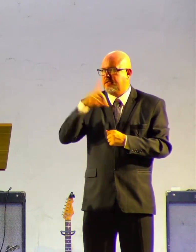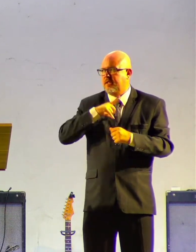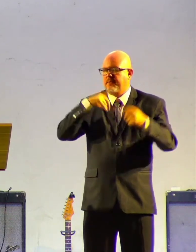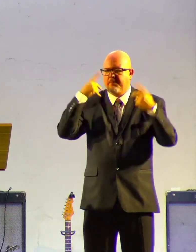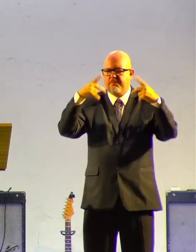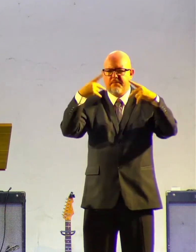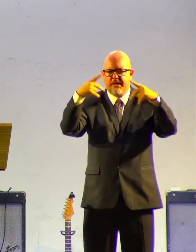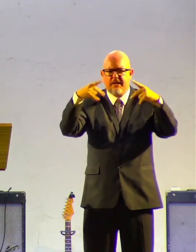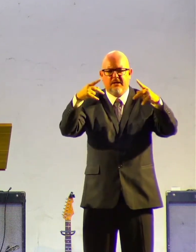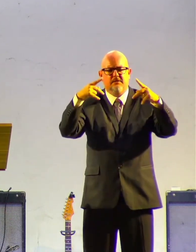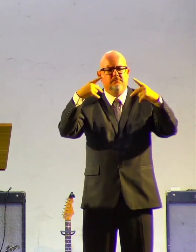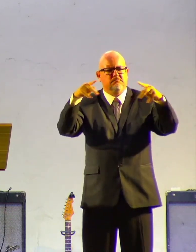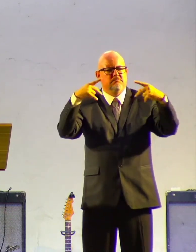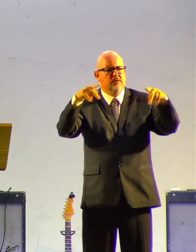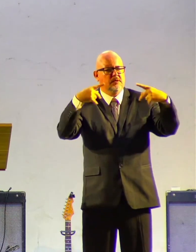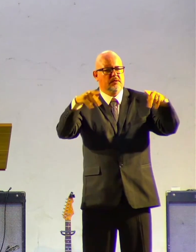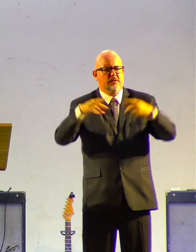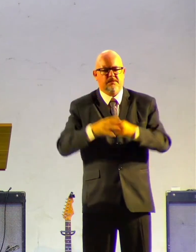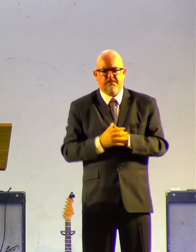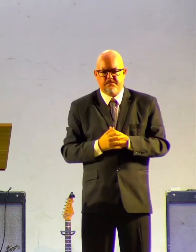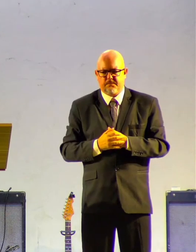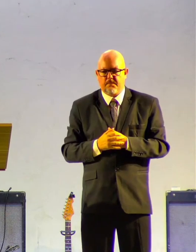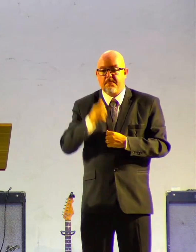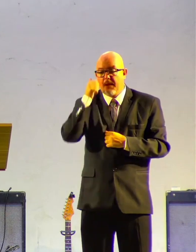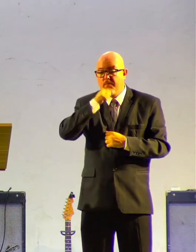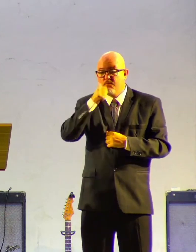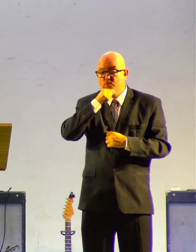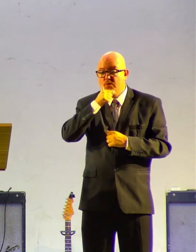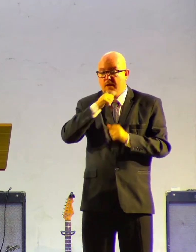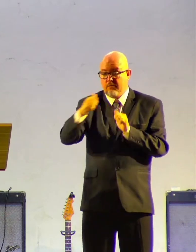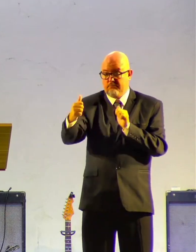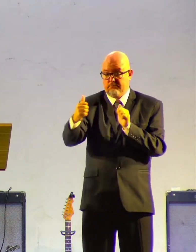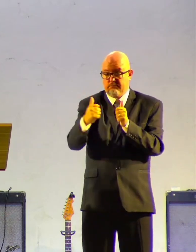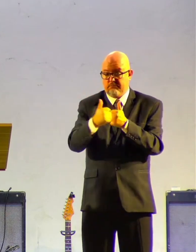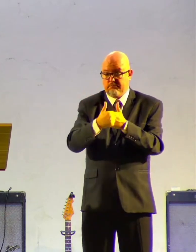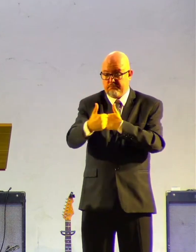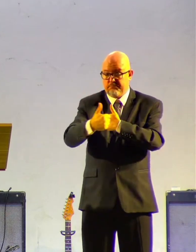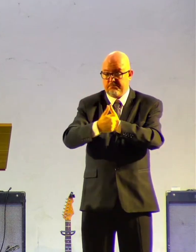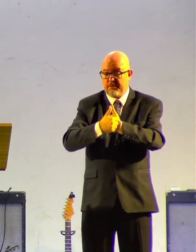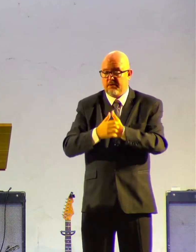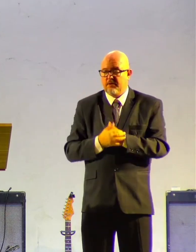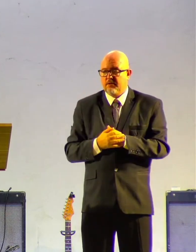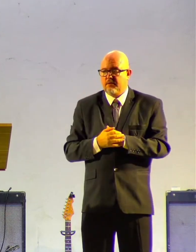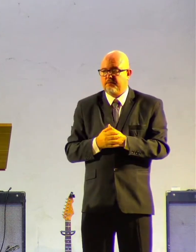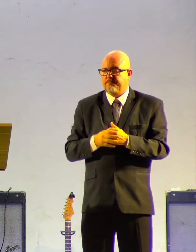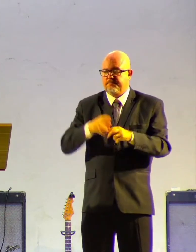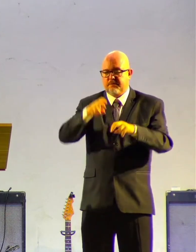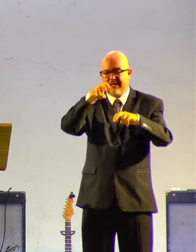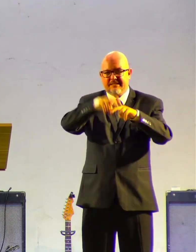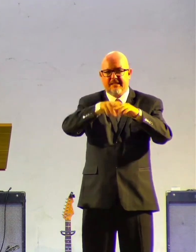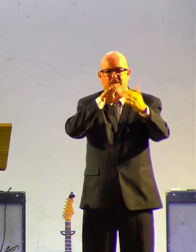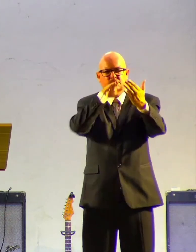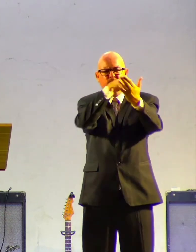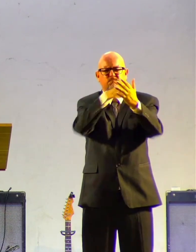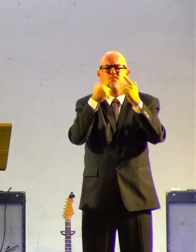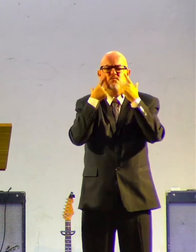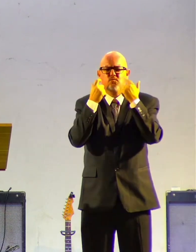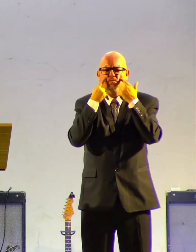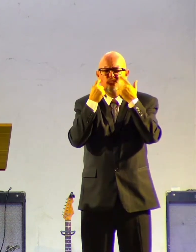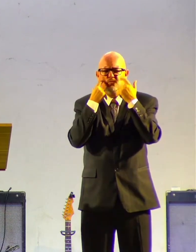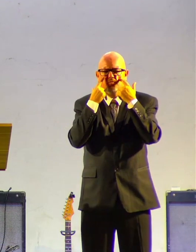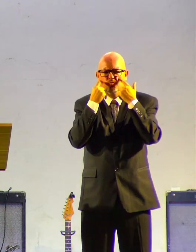pregando na tenda um dia, e uma mulher se aproxima, se assenta no último banco,